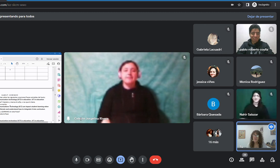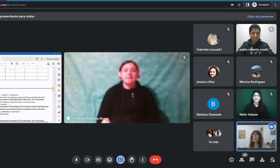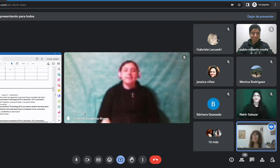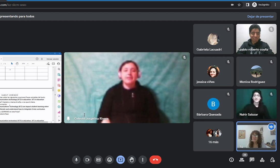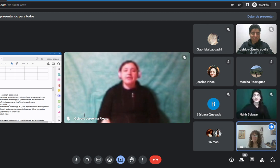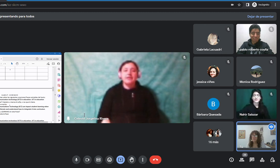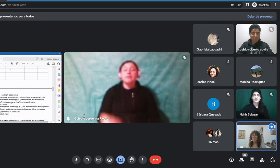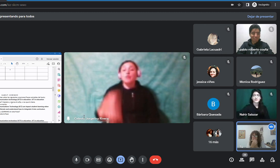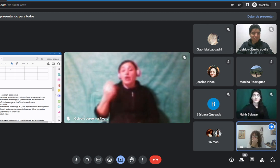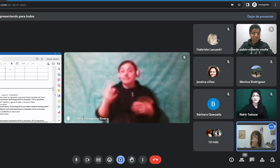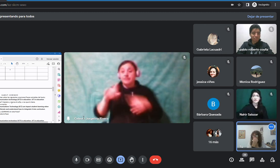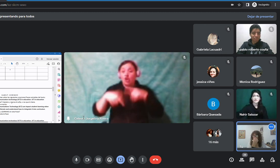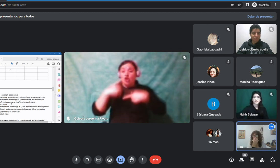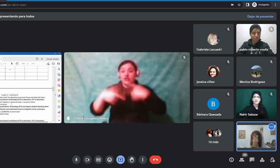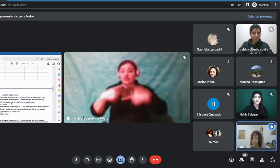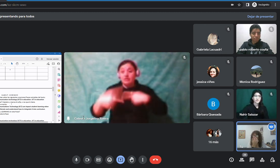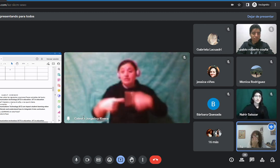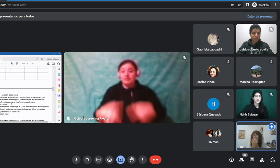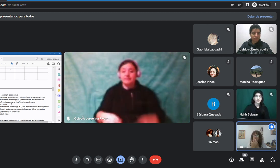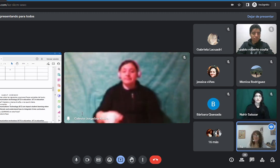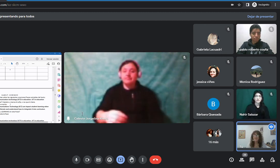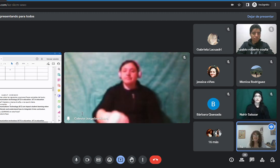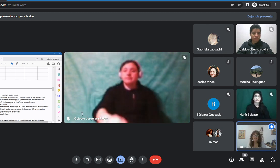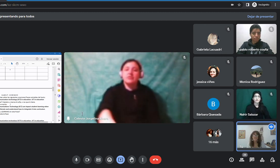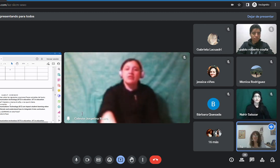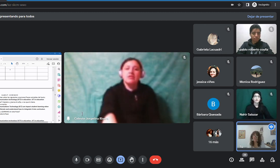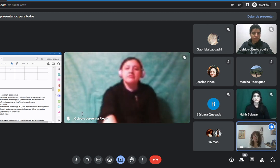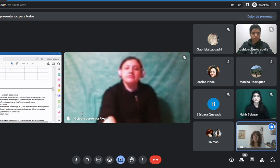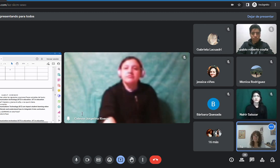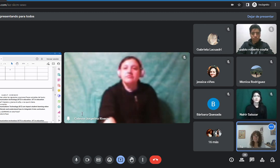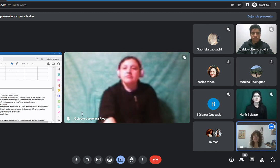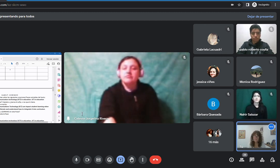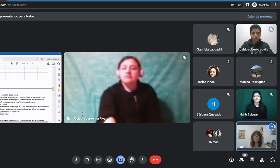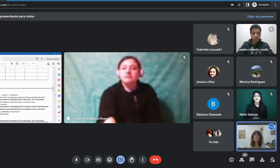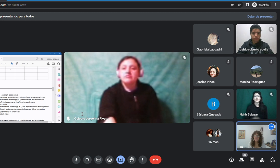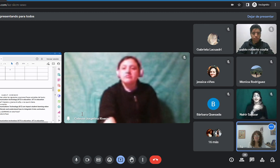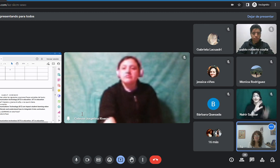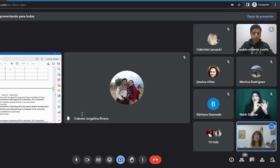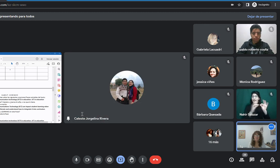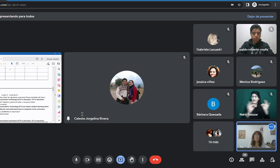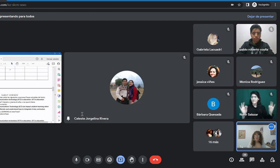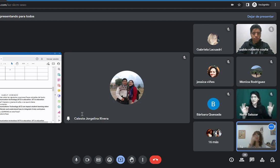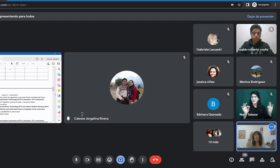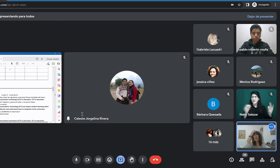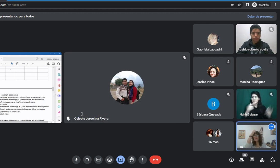vamos a ver entonces esto. ¿Cuántos sustantivos hay en esta frase?